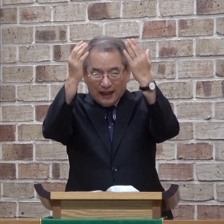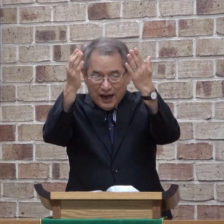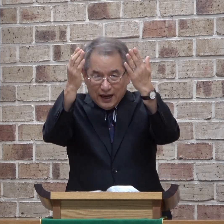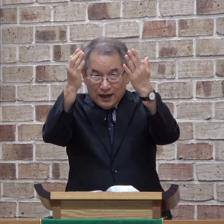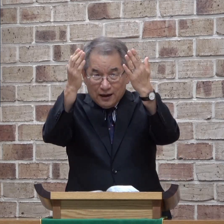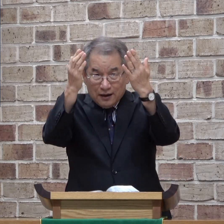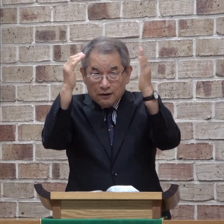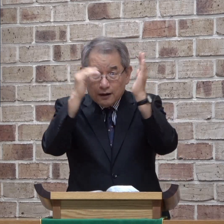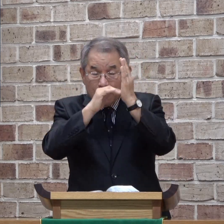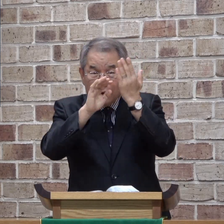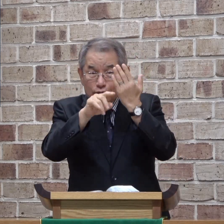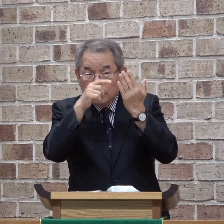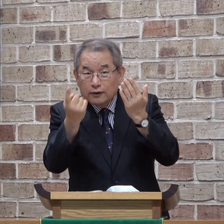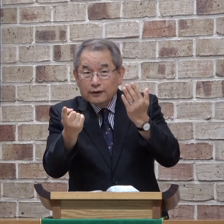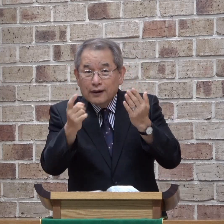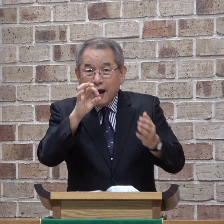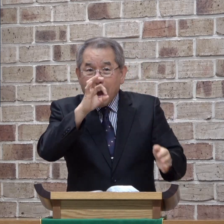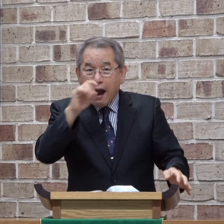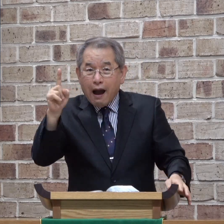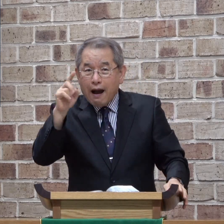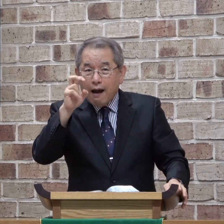아몬, 아우몬,